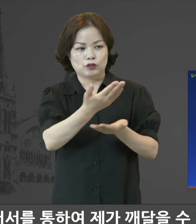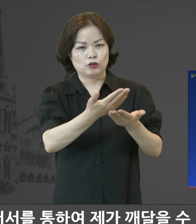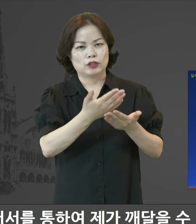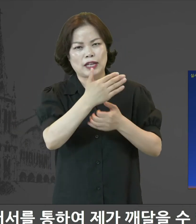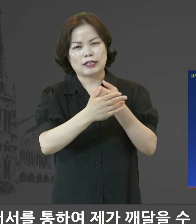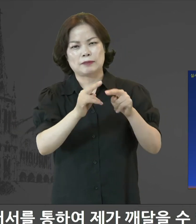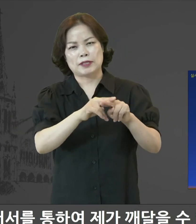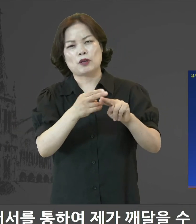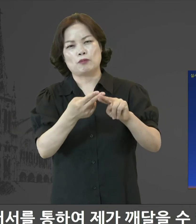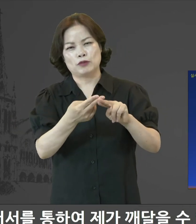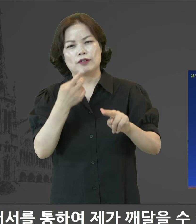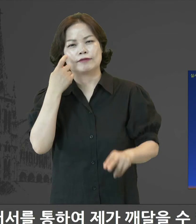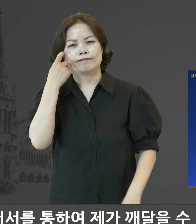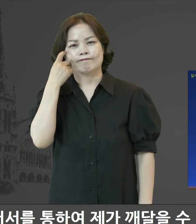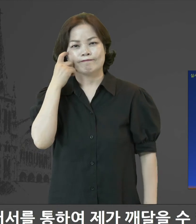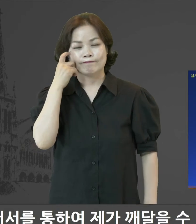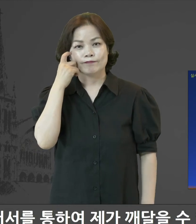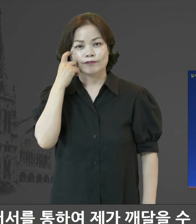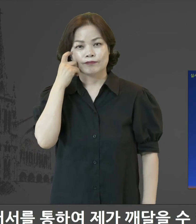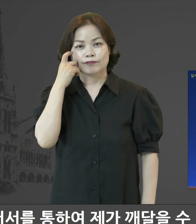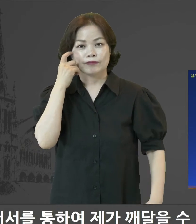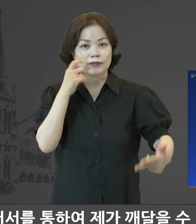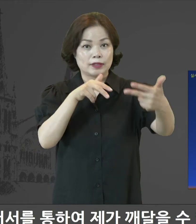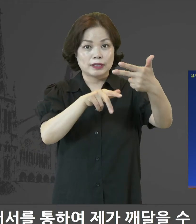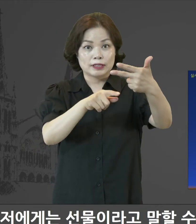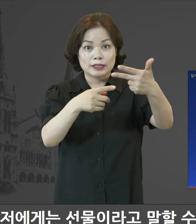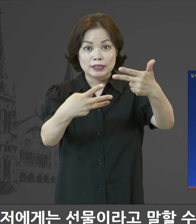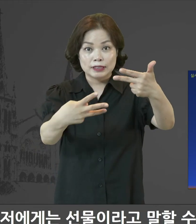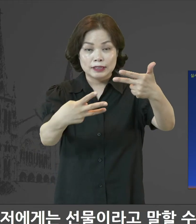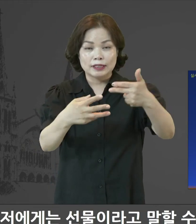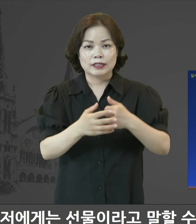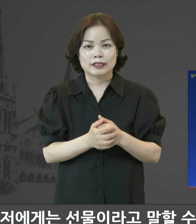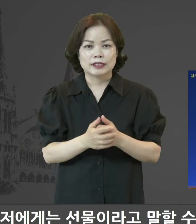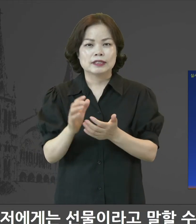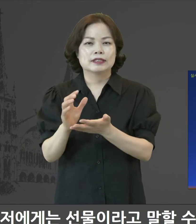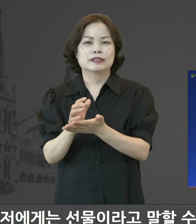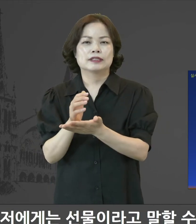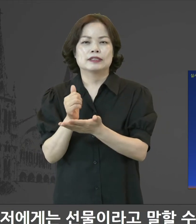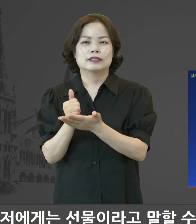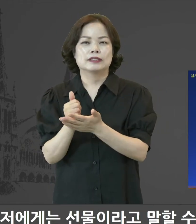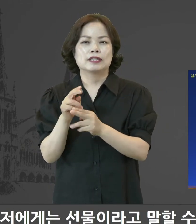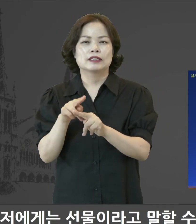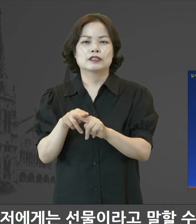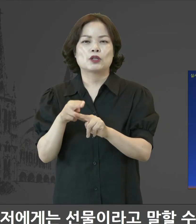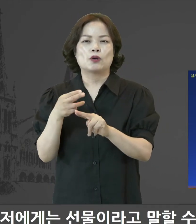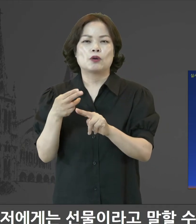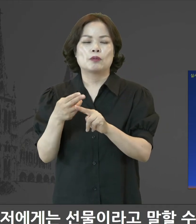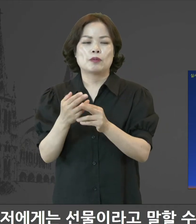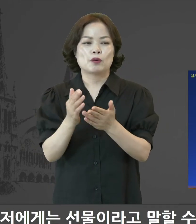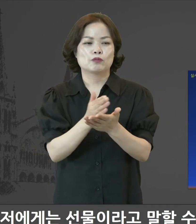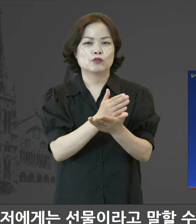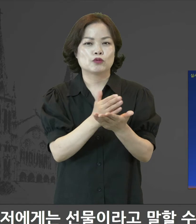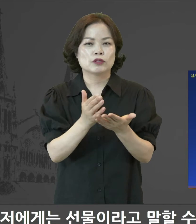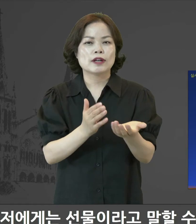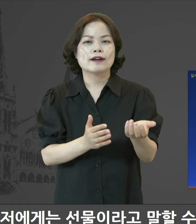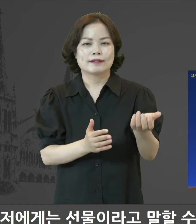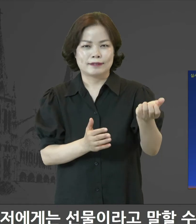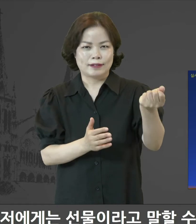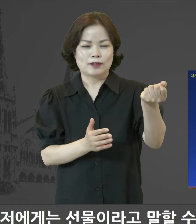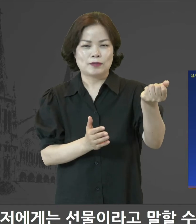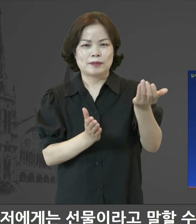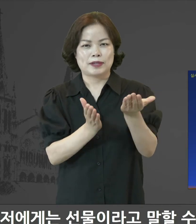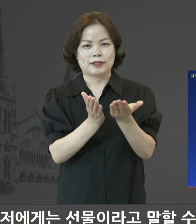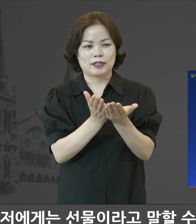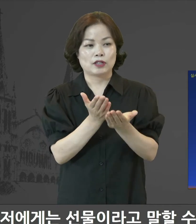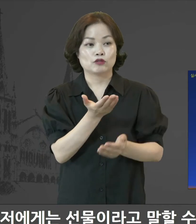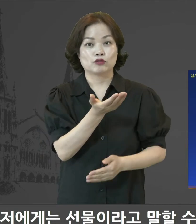있습니다. 그러니까 7절에서 그리스도의 선물을 분량대로 주셨다.